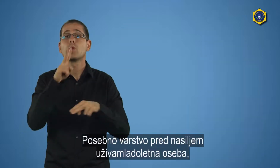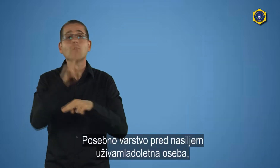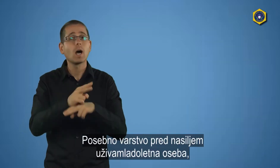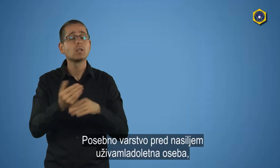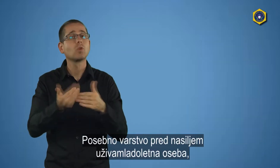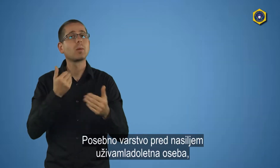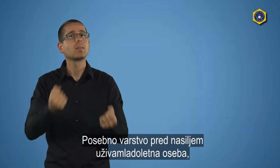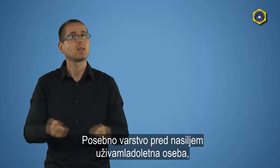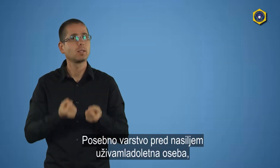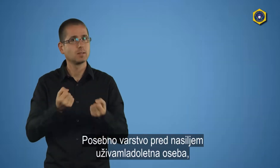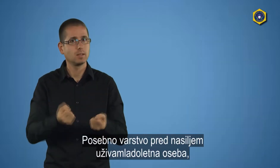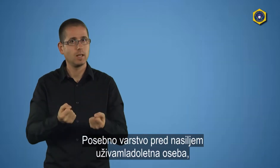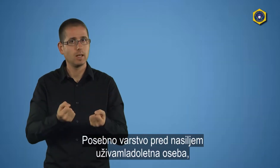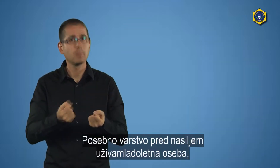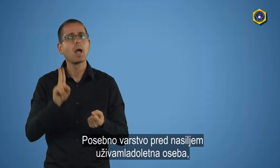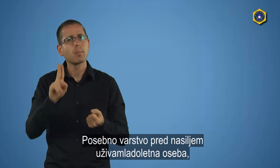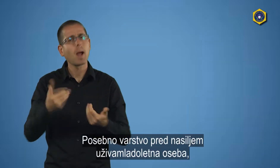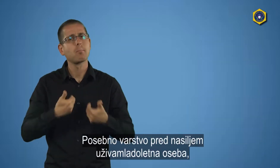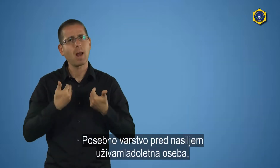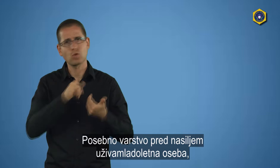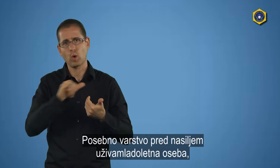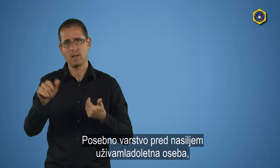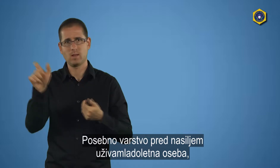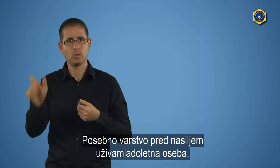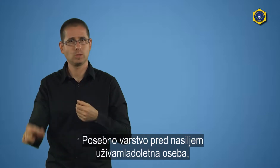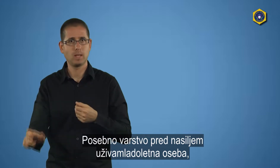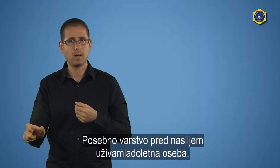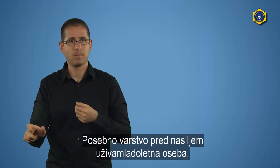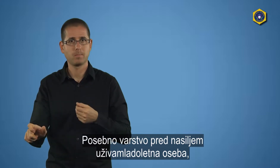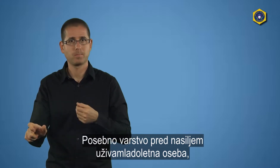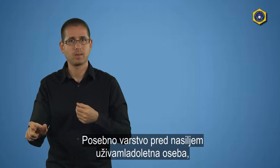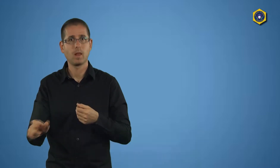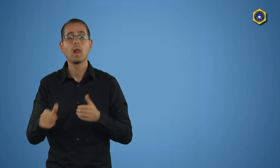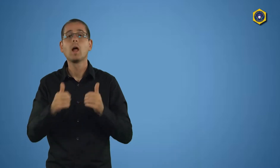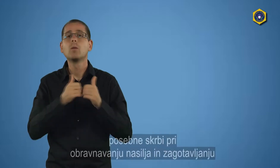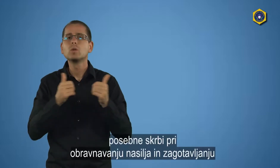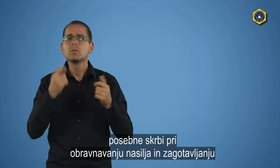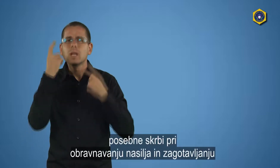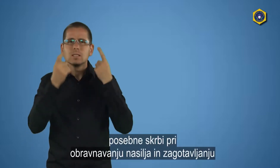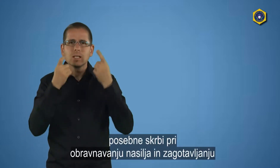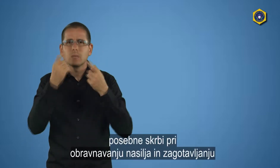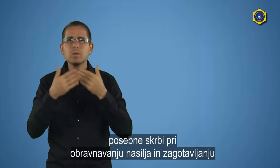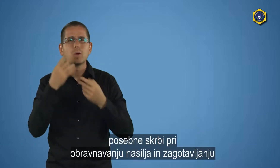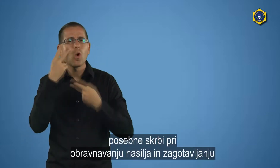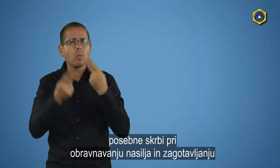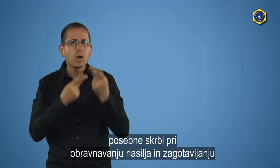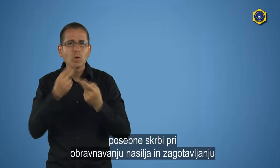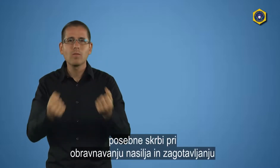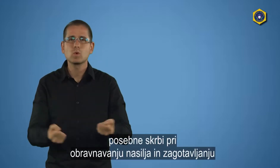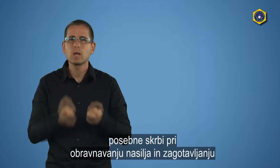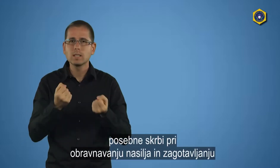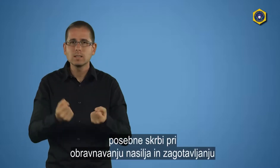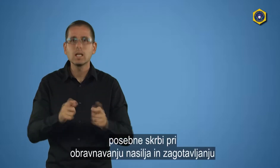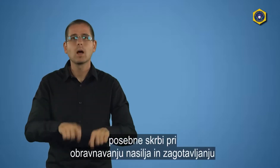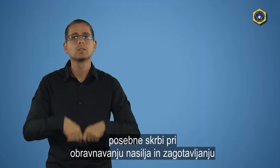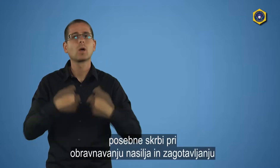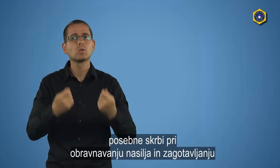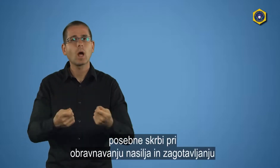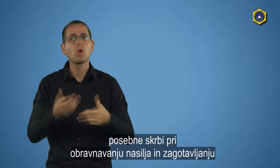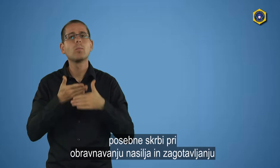Posebno varstvo pred nasiljem uživa mladostna oseba, podobne skrbi pri obravnavanju nasilja in zagotavljanju pomoči